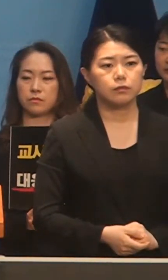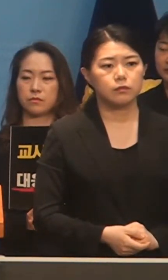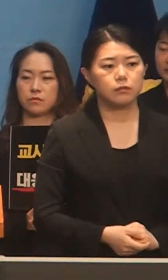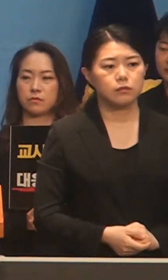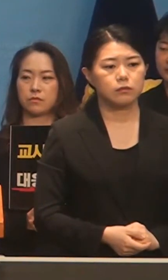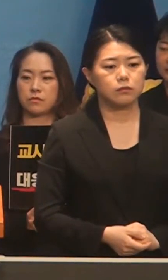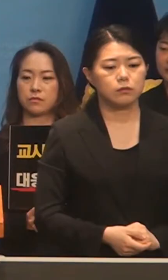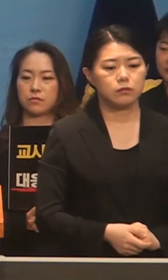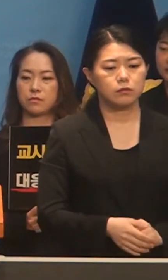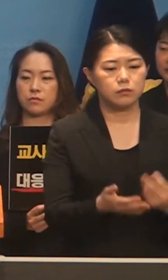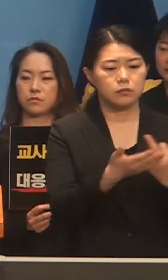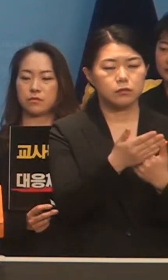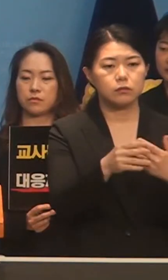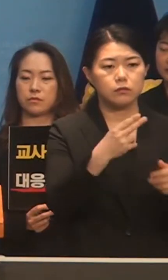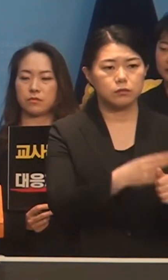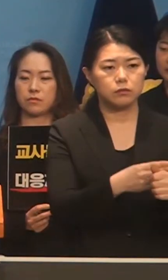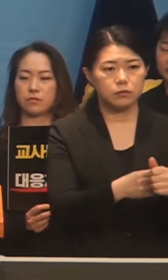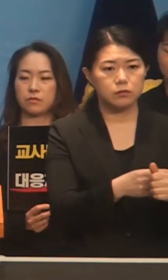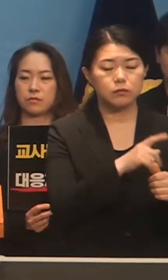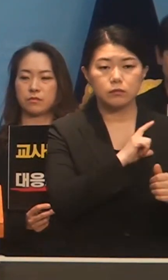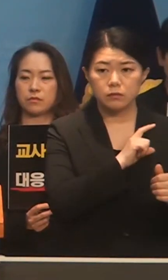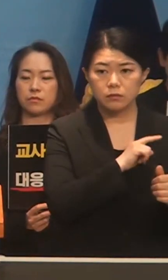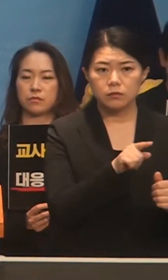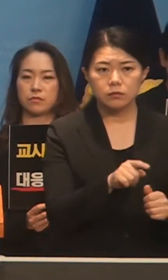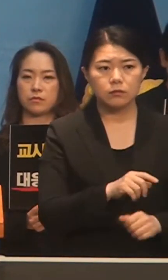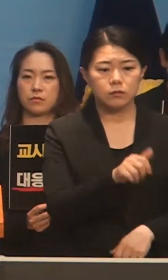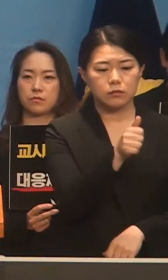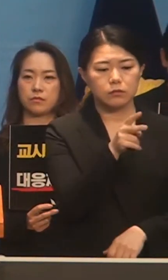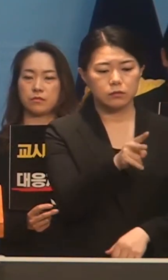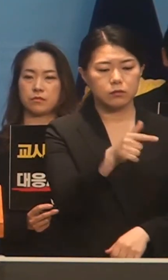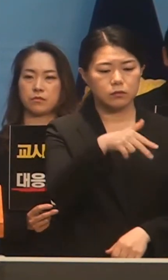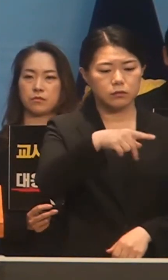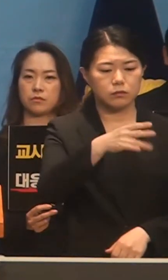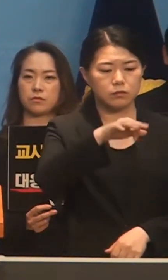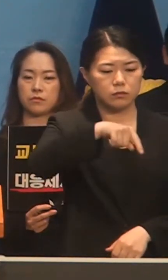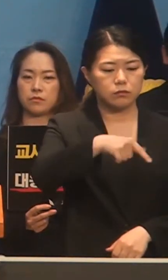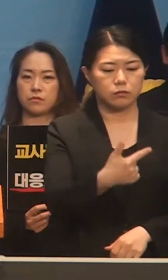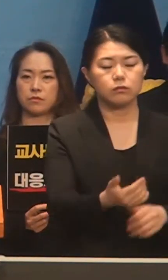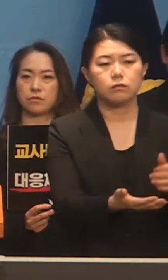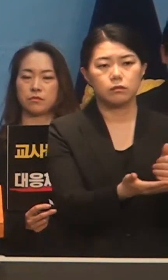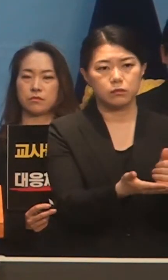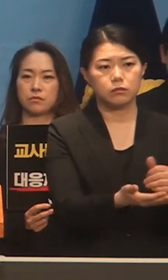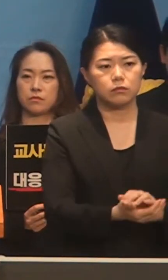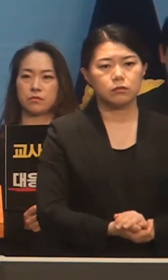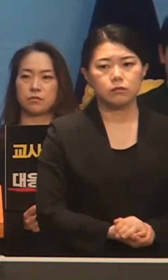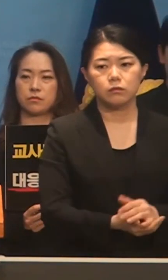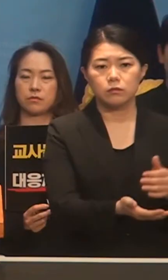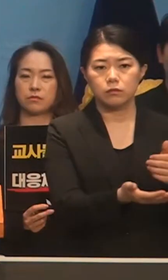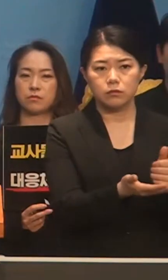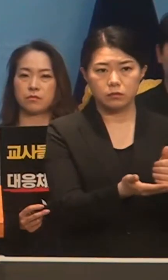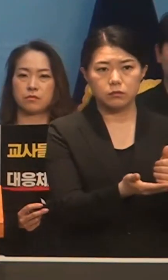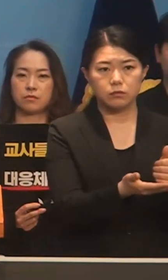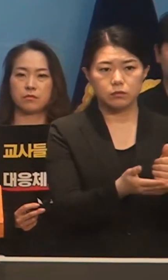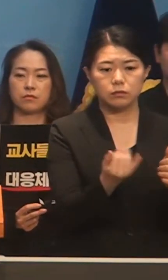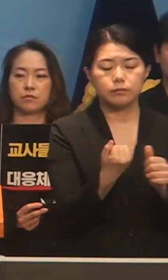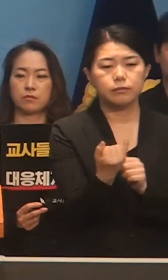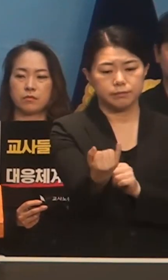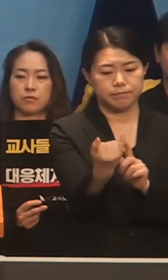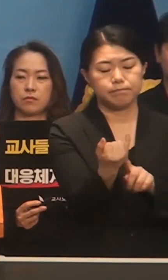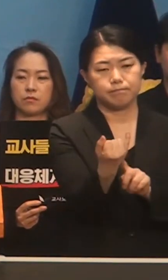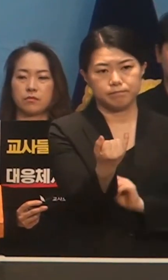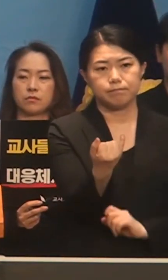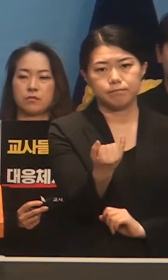돌아가신 제주 선생님 성함은 고 현순준 선생님이십니다. 현순준 선생님의